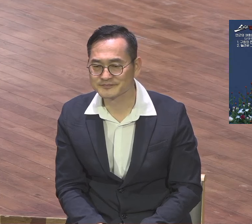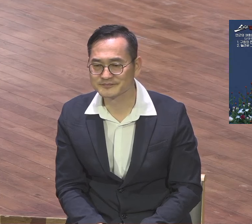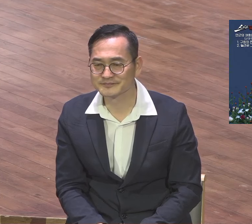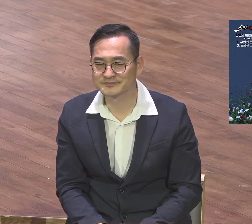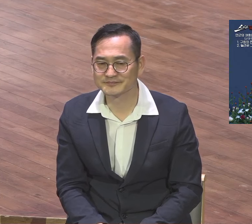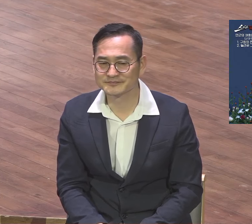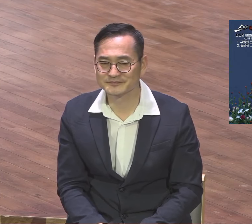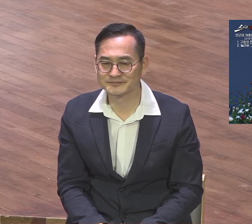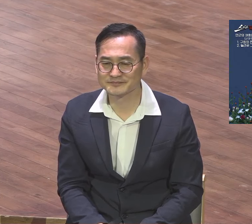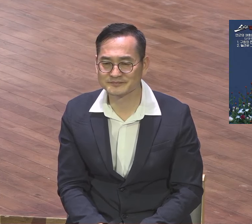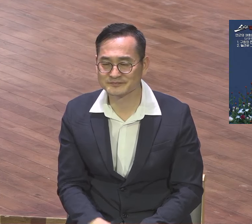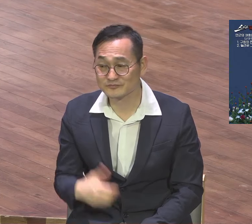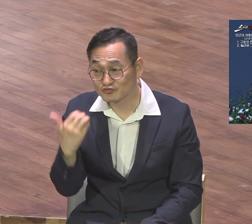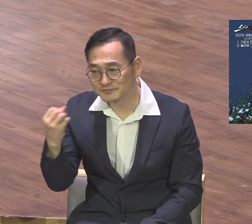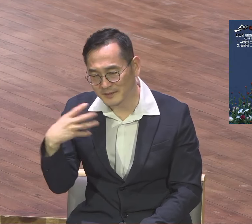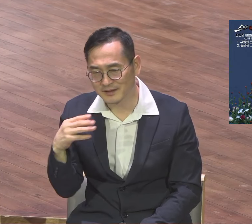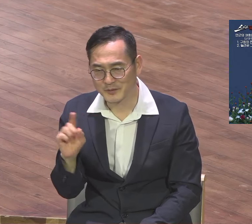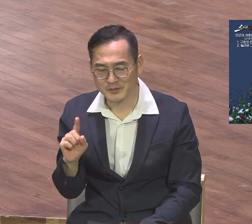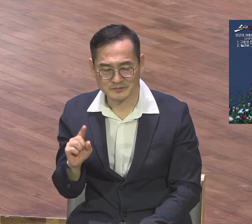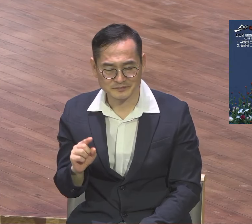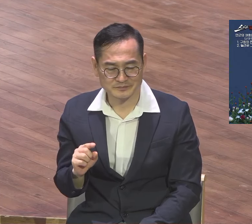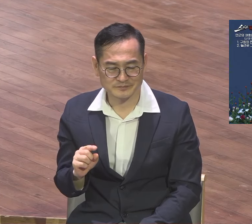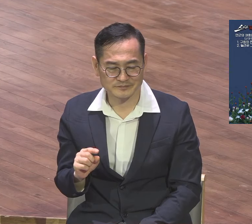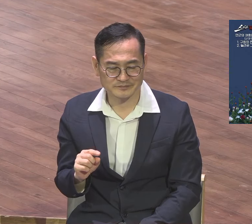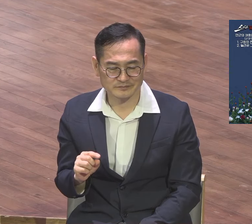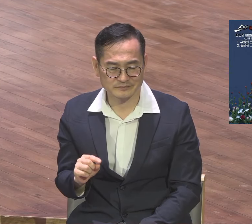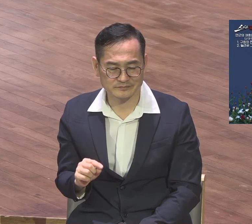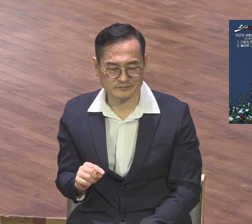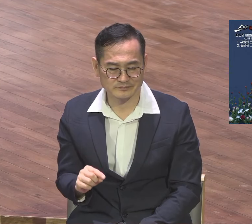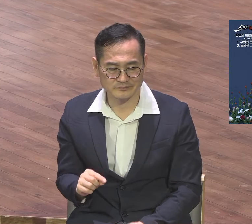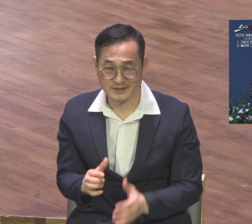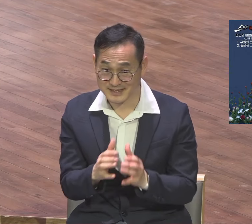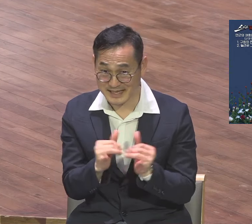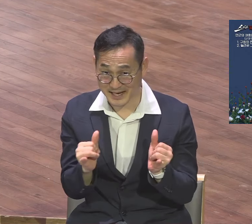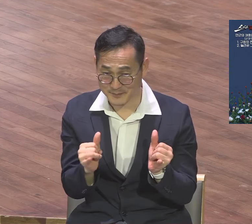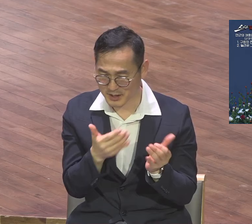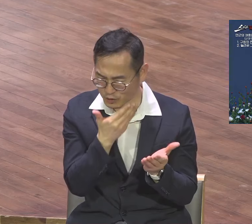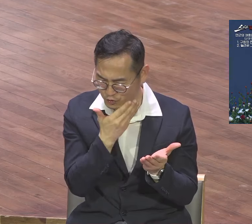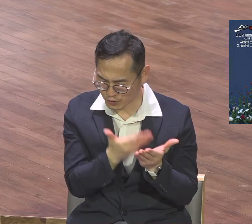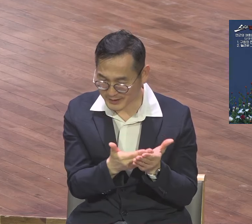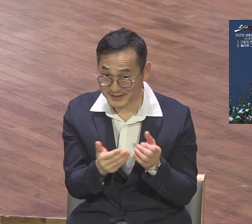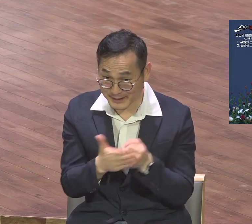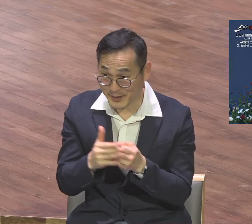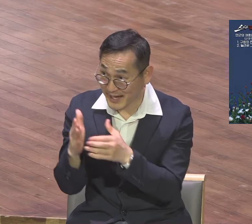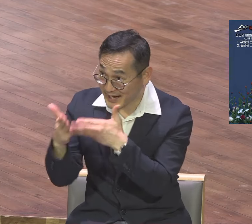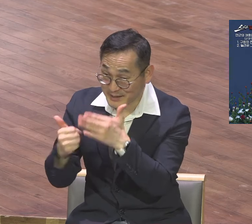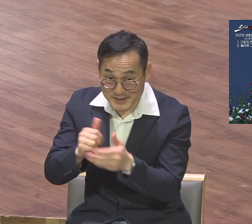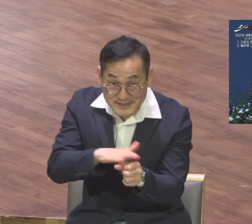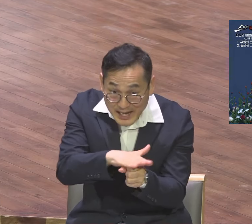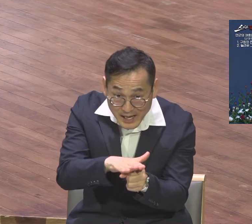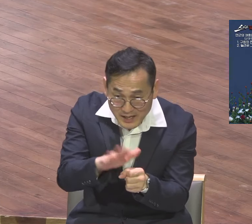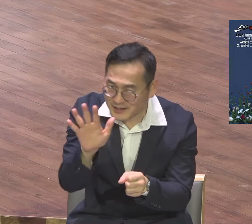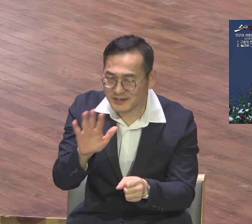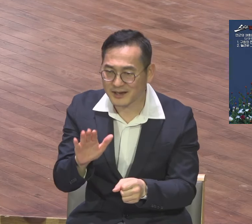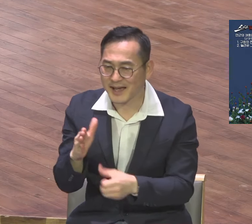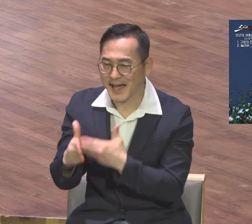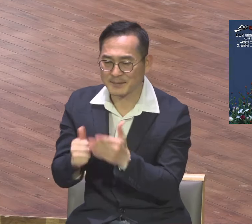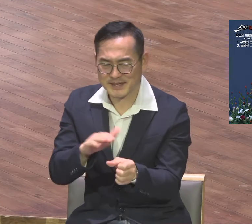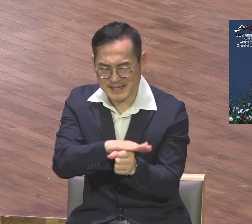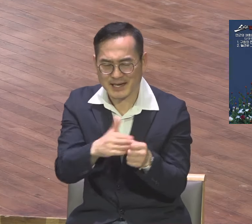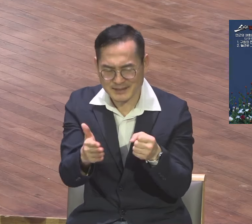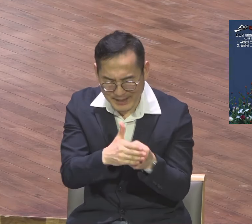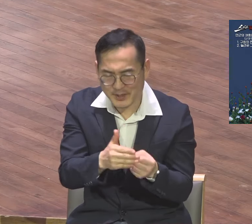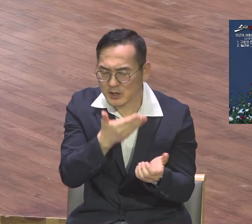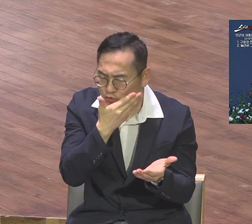한 신학자 이런 고백했습니다. 우리가 가치 있는 인간이라서 하나님을 사랑한 것이 아니고 하나님이 우리를